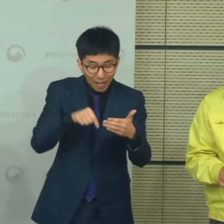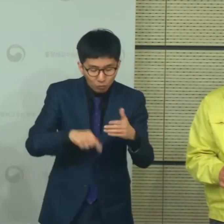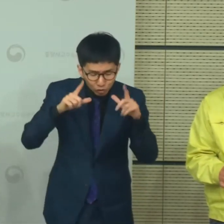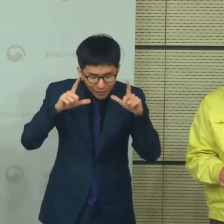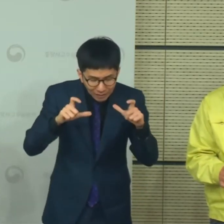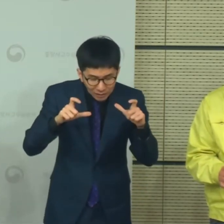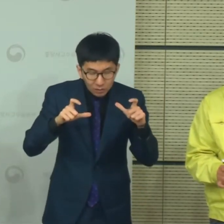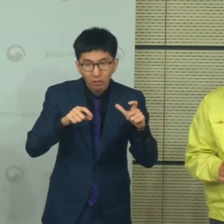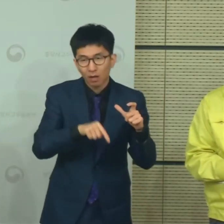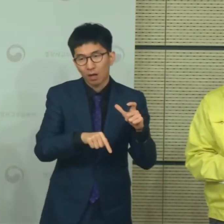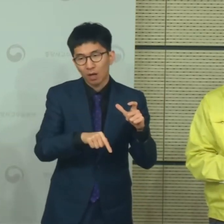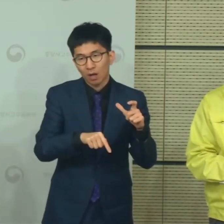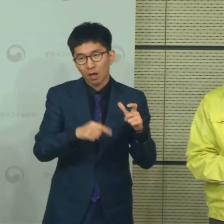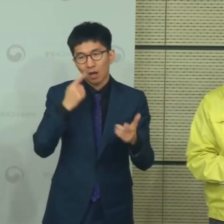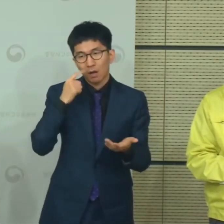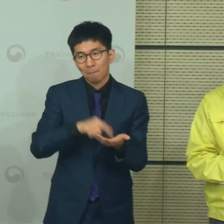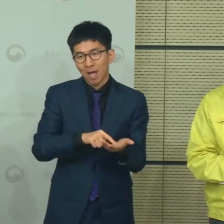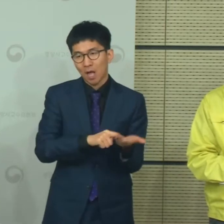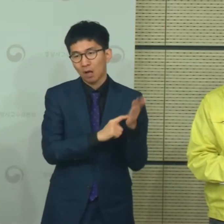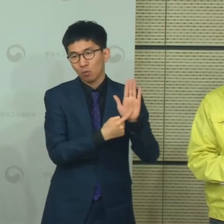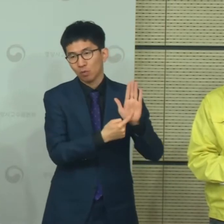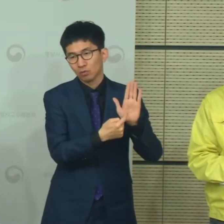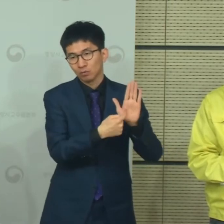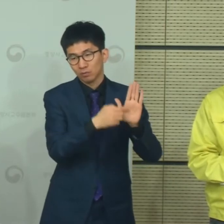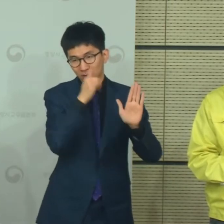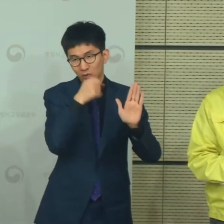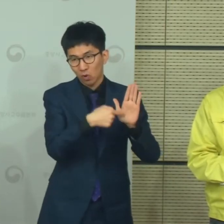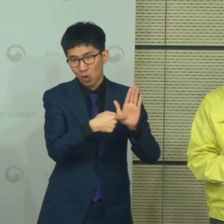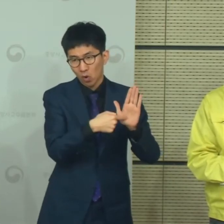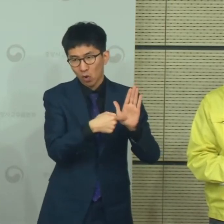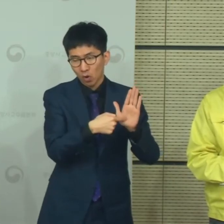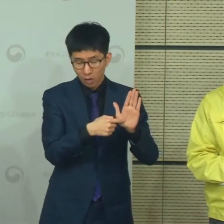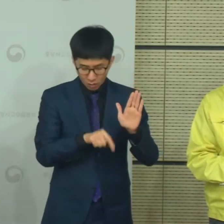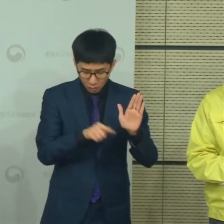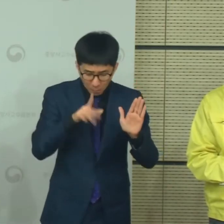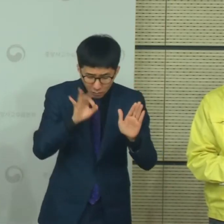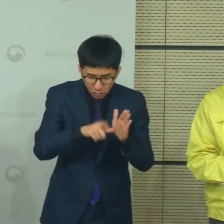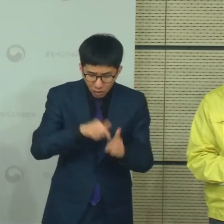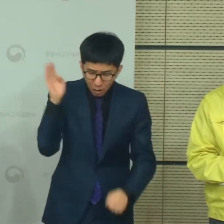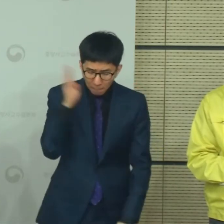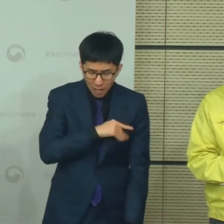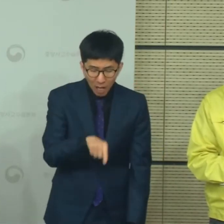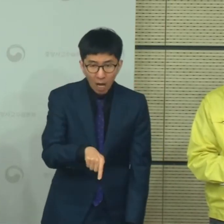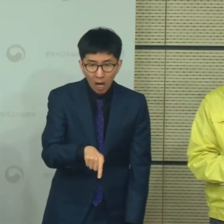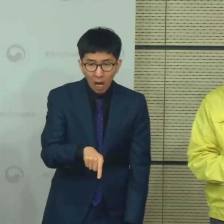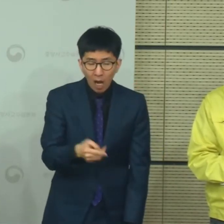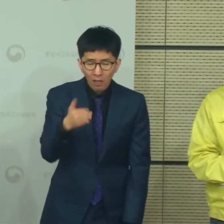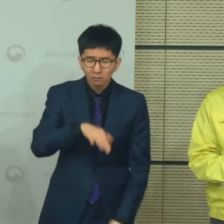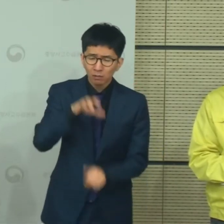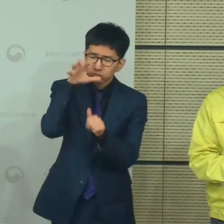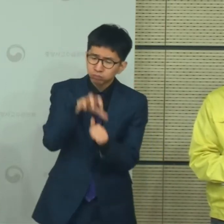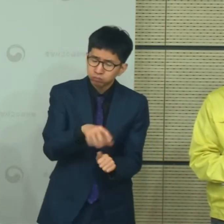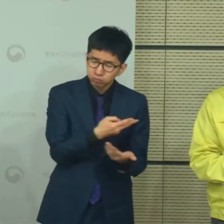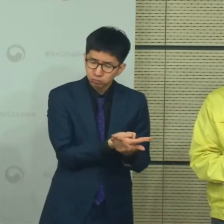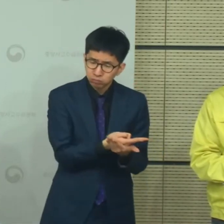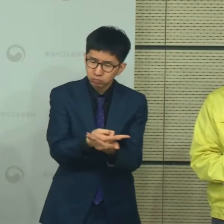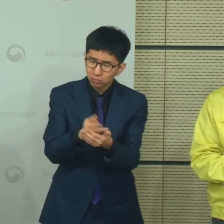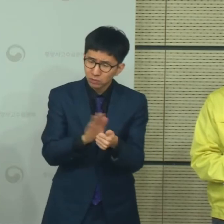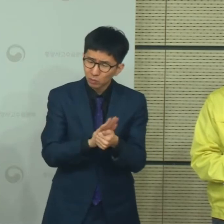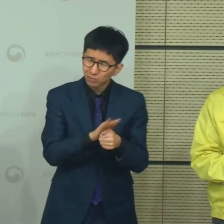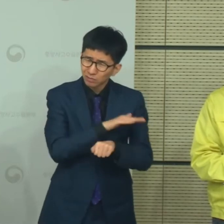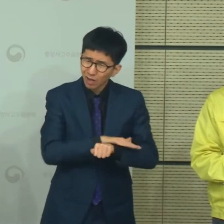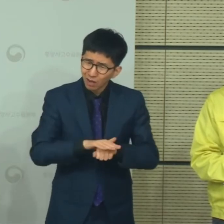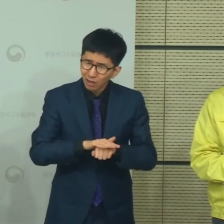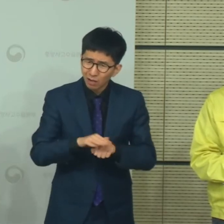열악해 보이는데, 여기서 사람들을 계속 코호트 격리해 놓는 게 과연 처치가 제대로 된다고 보시는지,